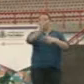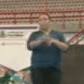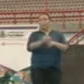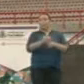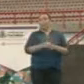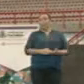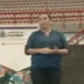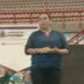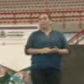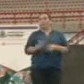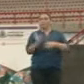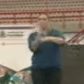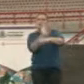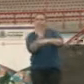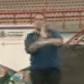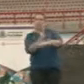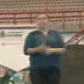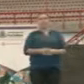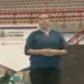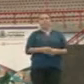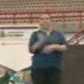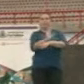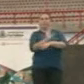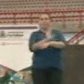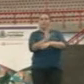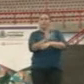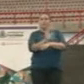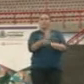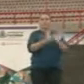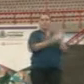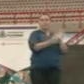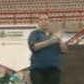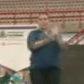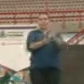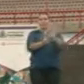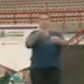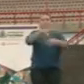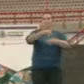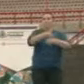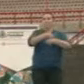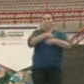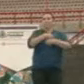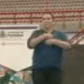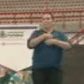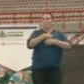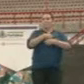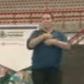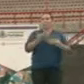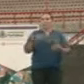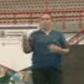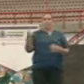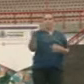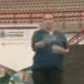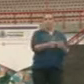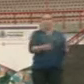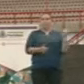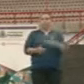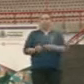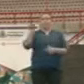o famoso vídeo, o cinema, é que nos passa essa imagem agora de sentimento mais forte que a escultura. Tá